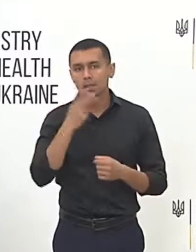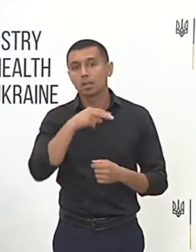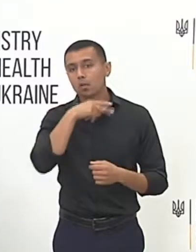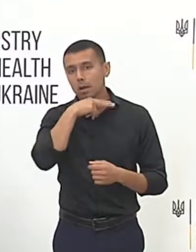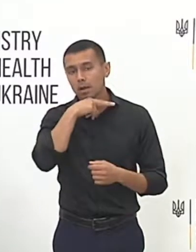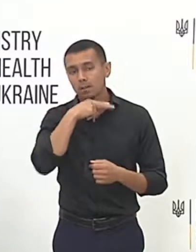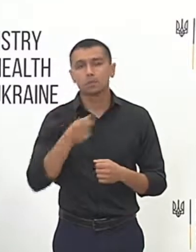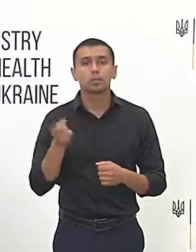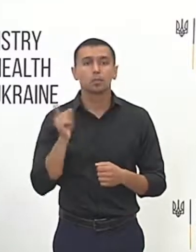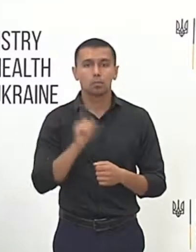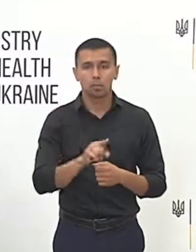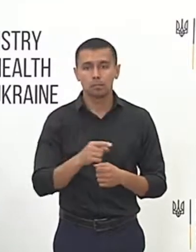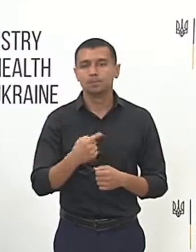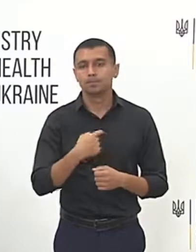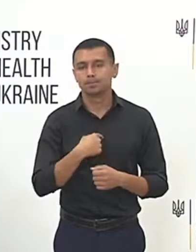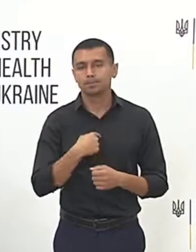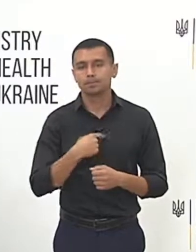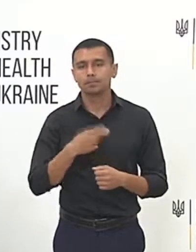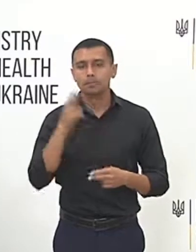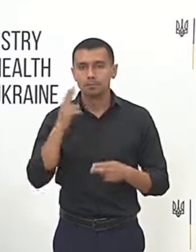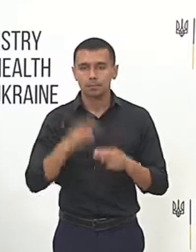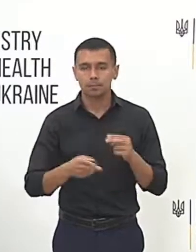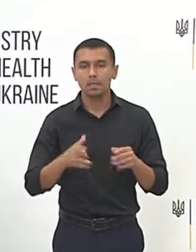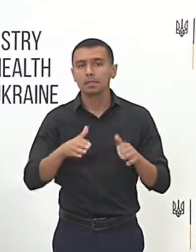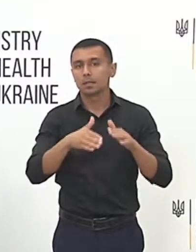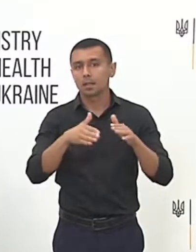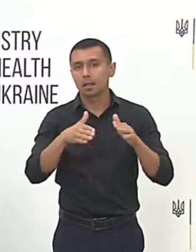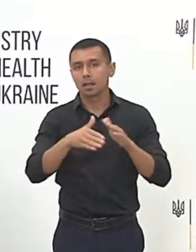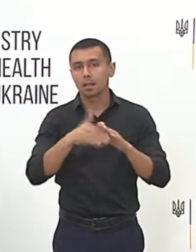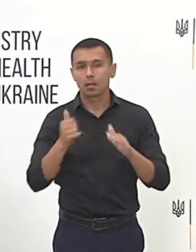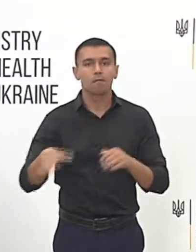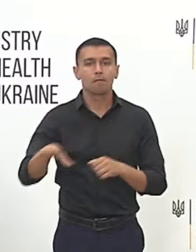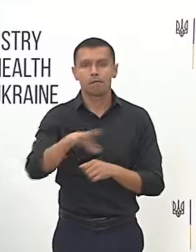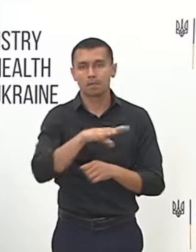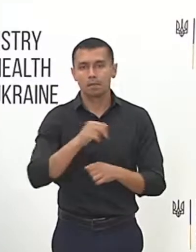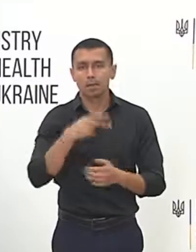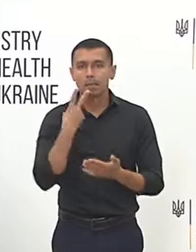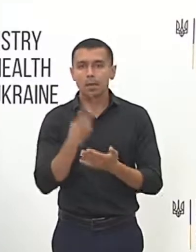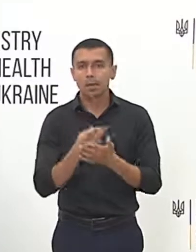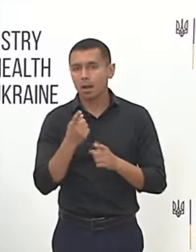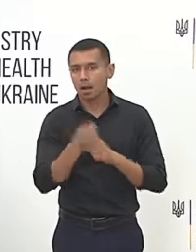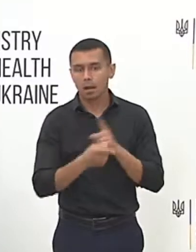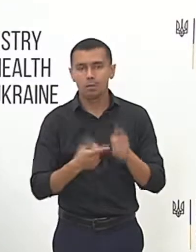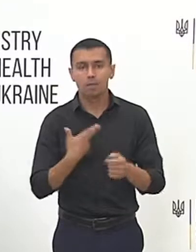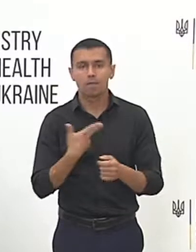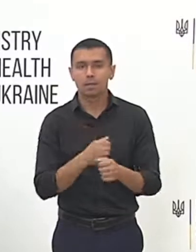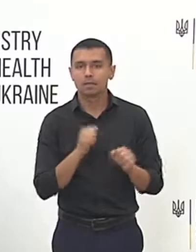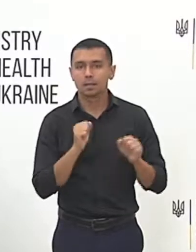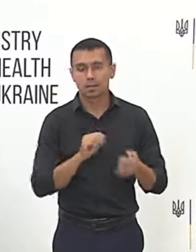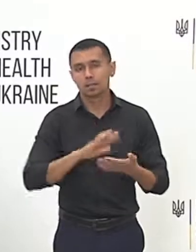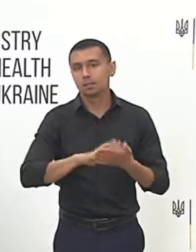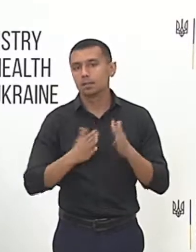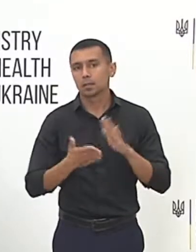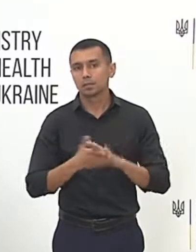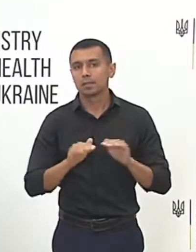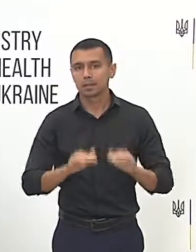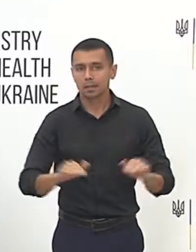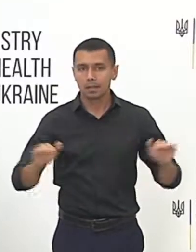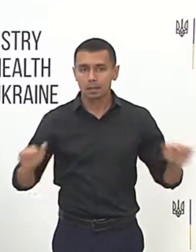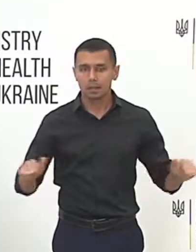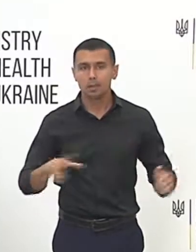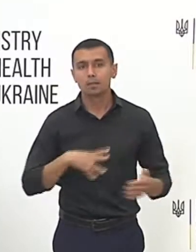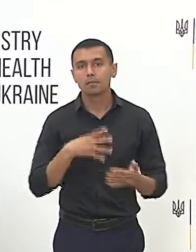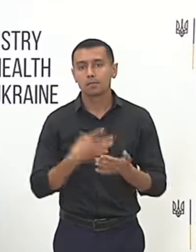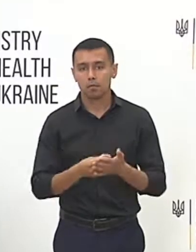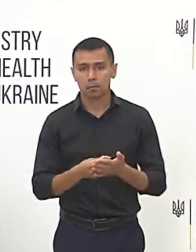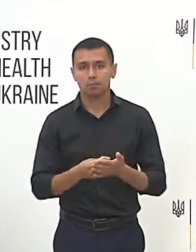Корея. Тому я на завершення закликаю всіх переглянути вакцинальний статус дітей,